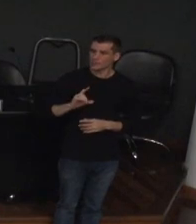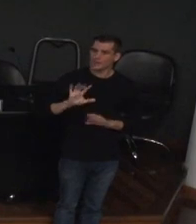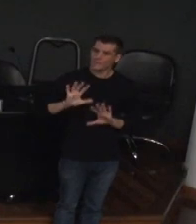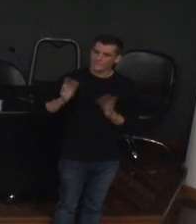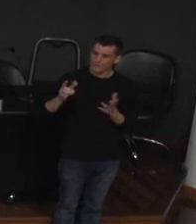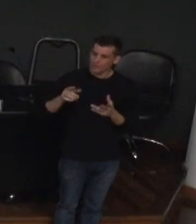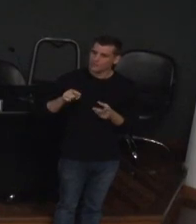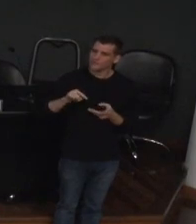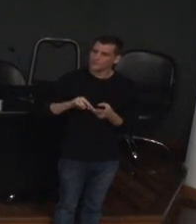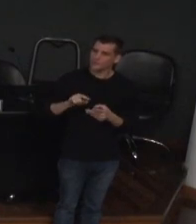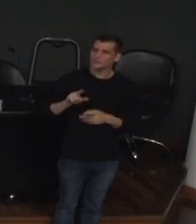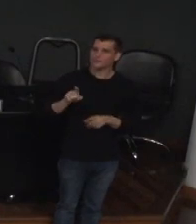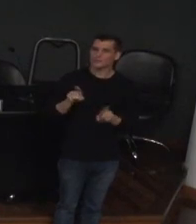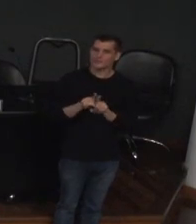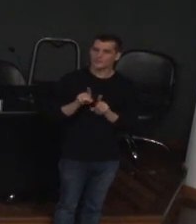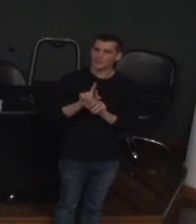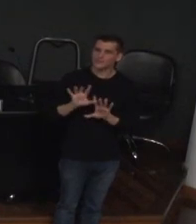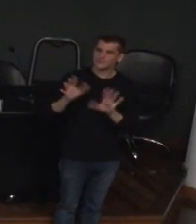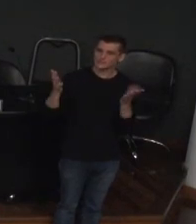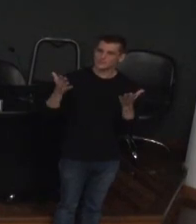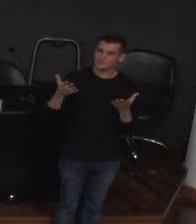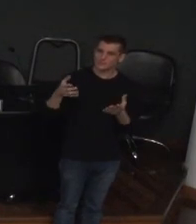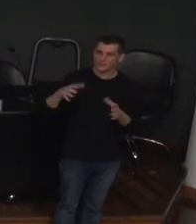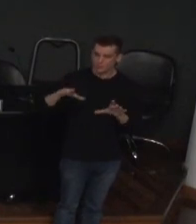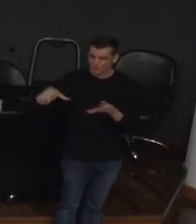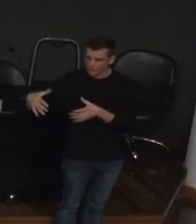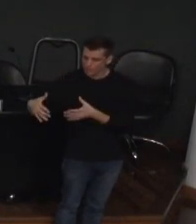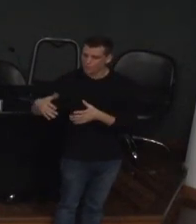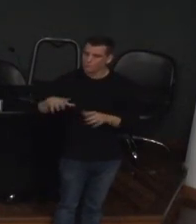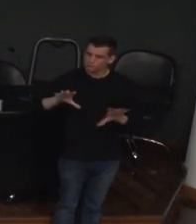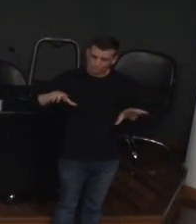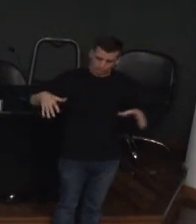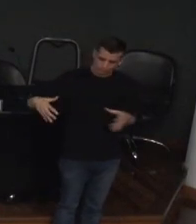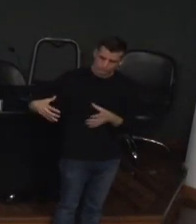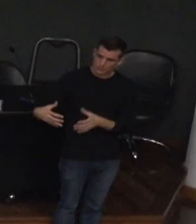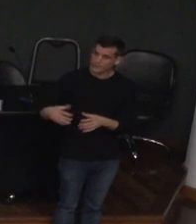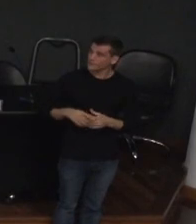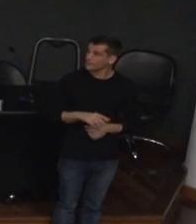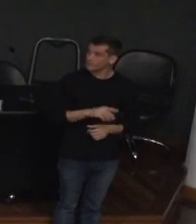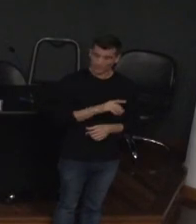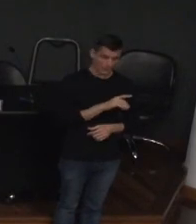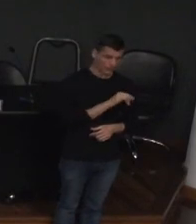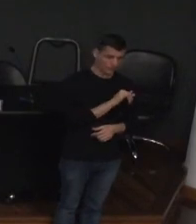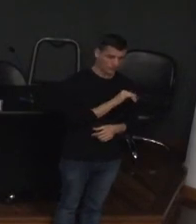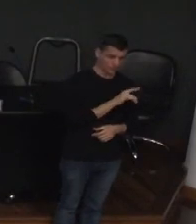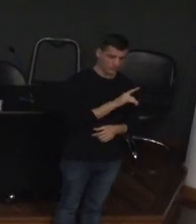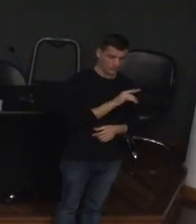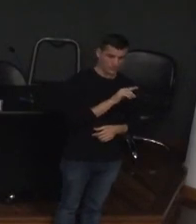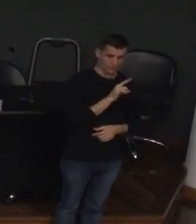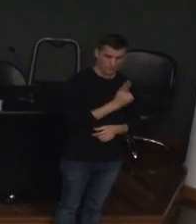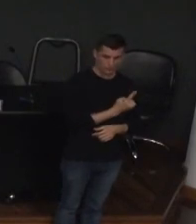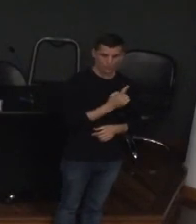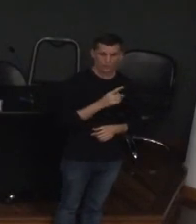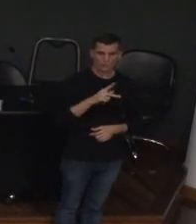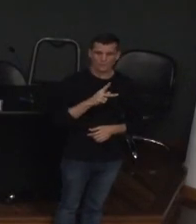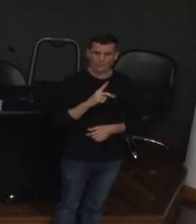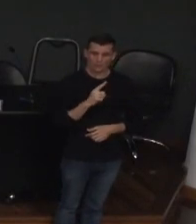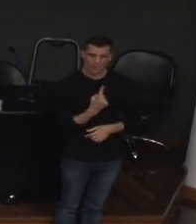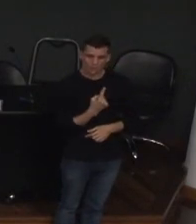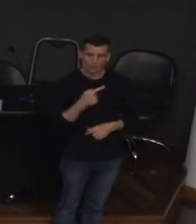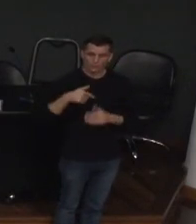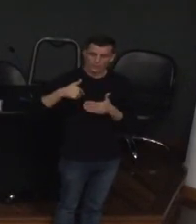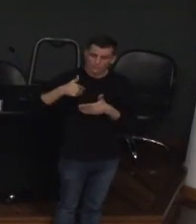O ID é o 1, o ID no Data Mapping é o P1, o nome do ativo ou processo é um processo de pagamento